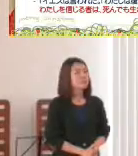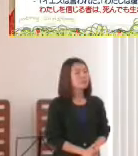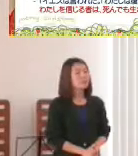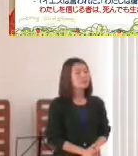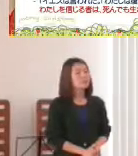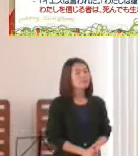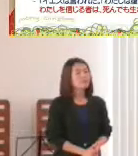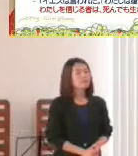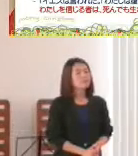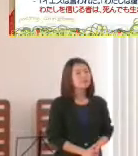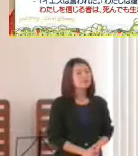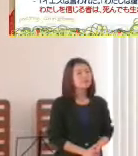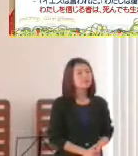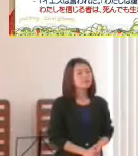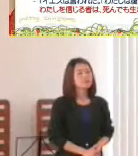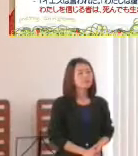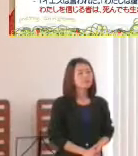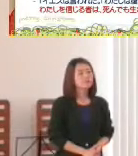様は